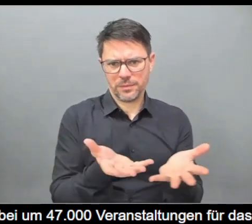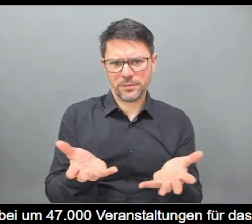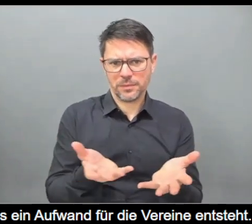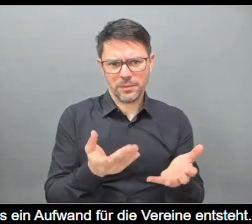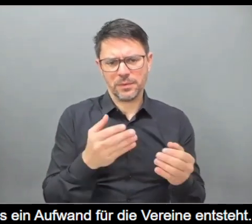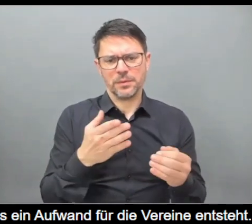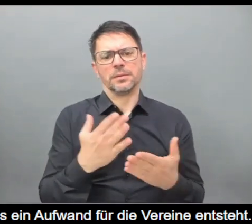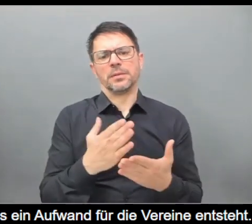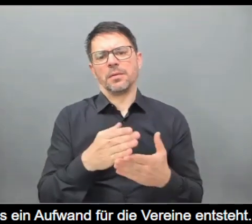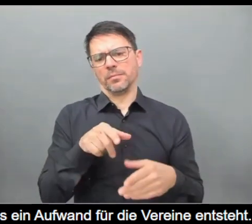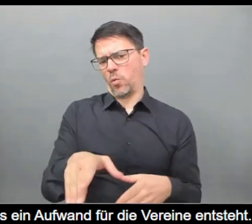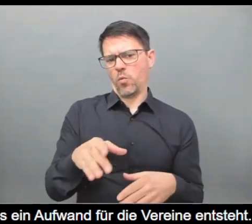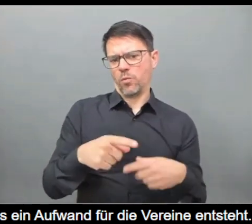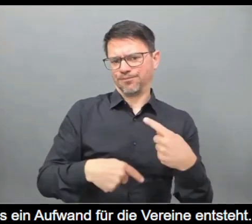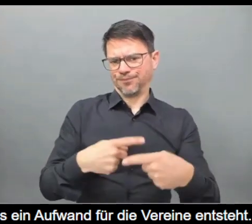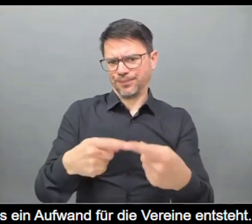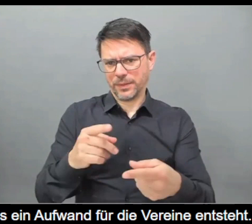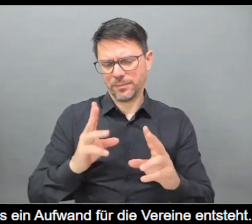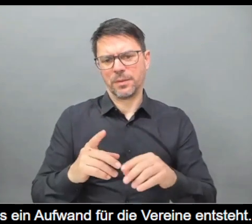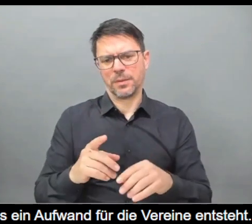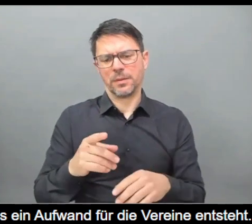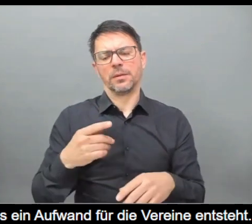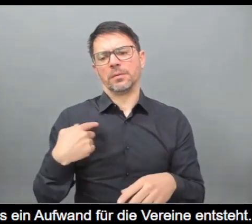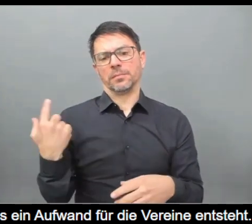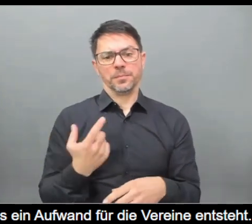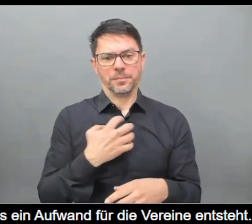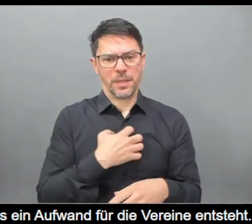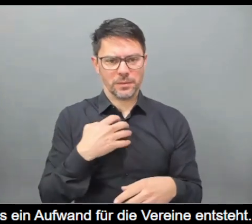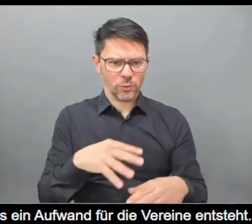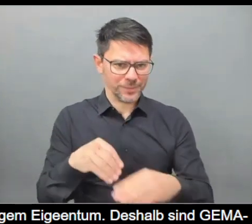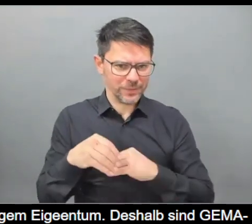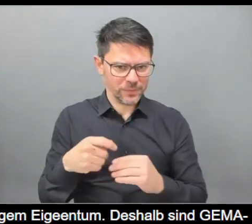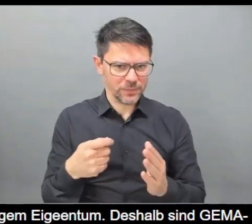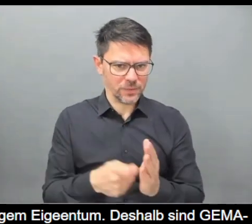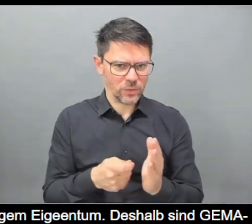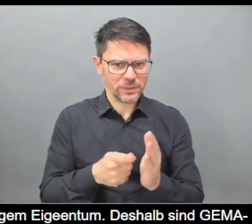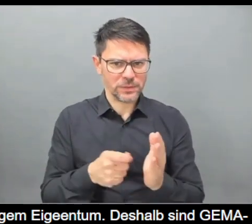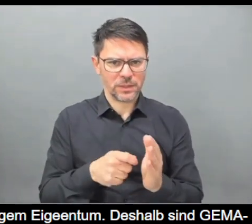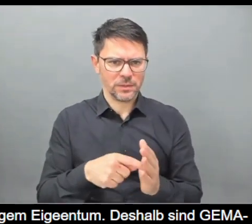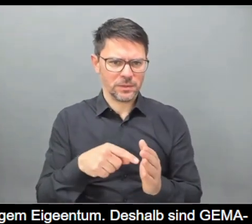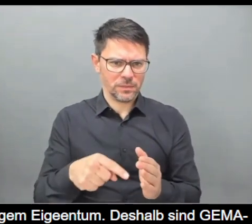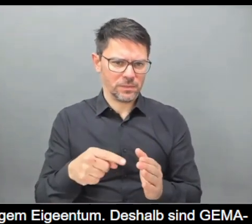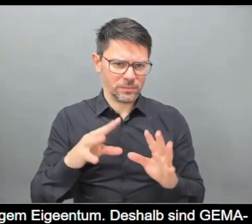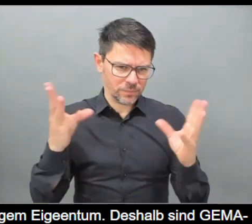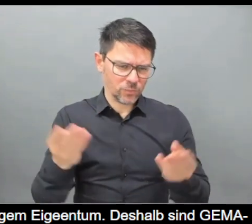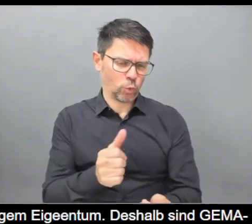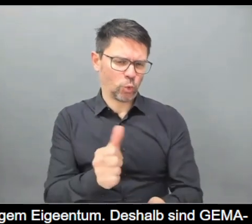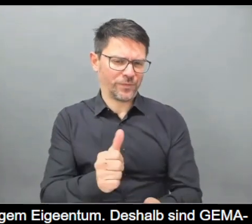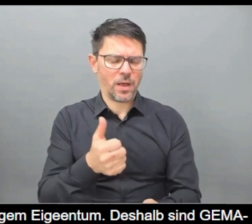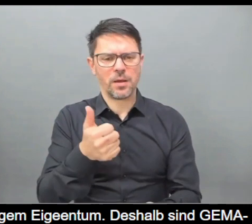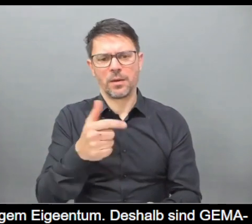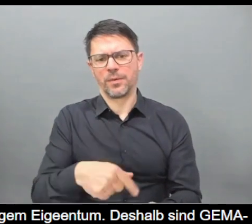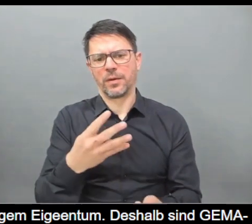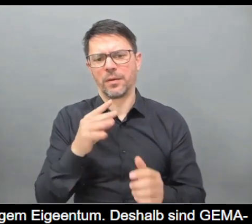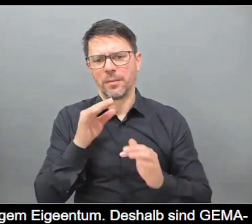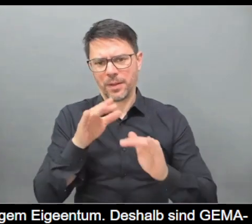aber auch der Kollegin Schaaf und der beiden Regierungsfraktionen. Abschließend, was meinen Teil